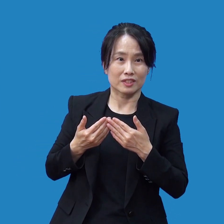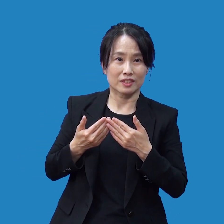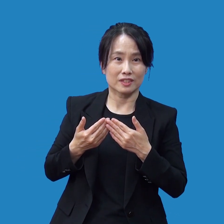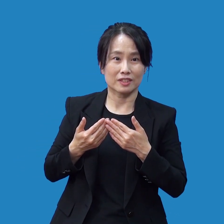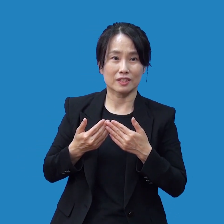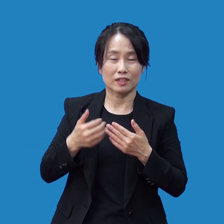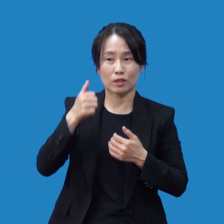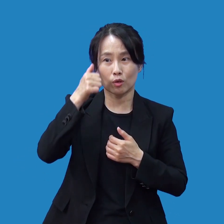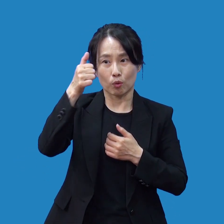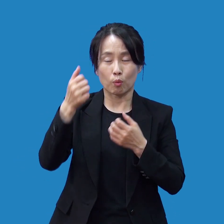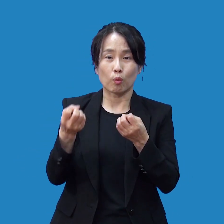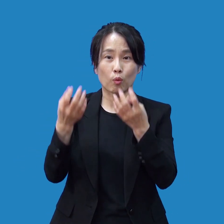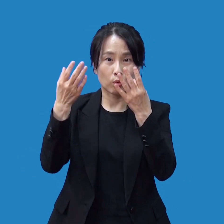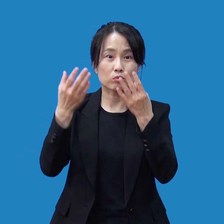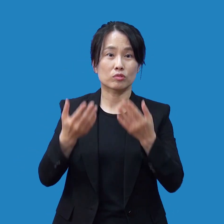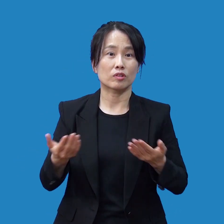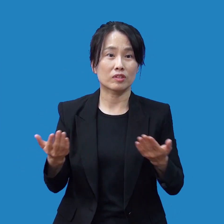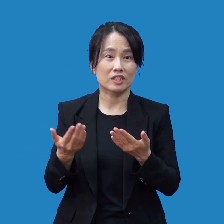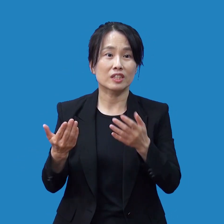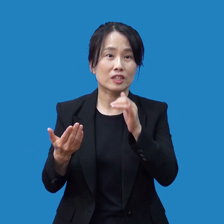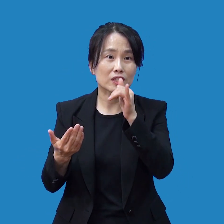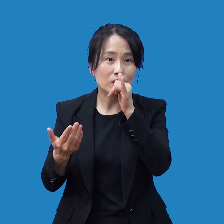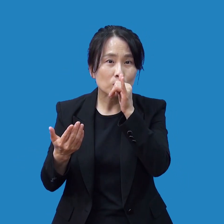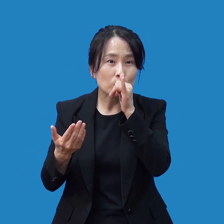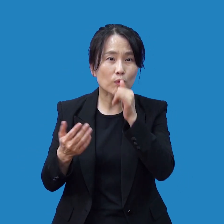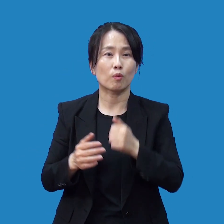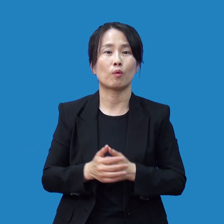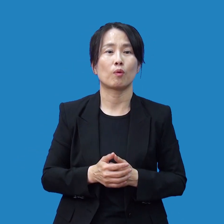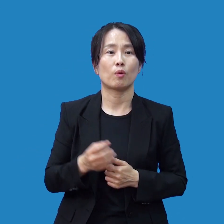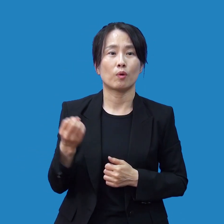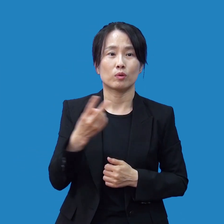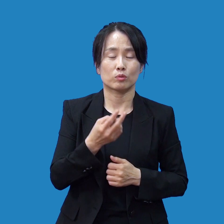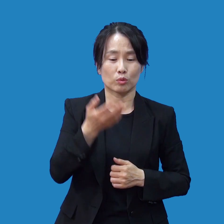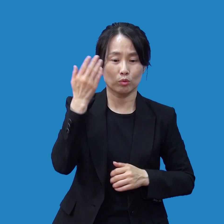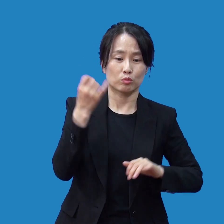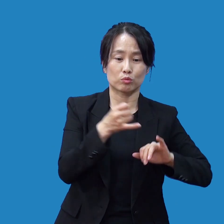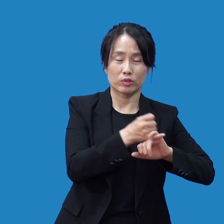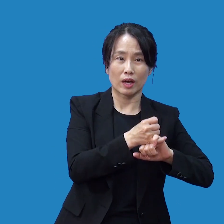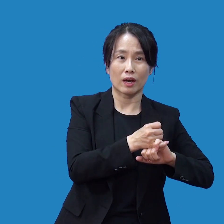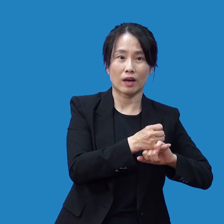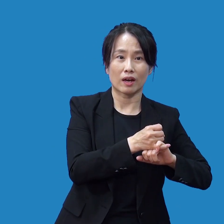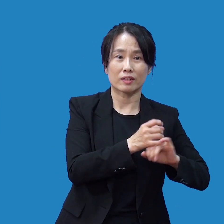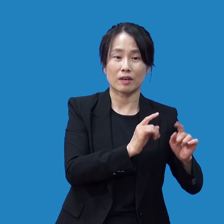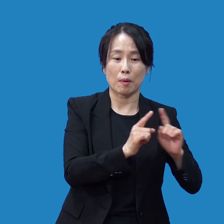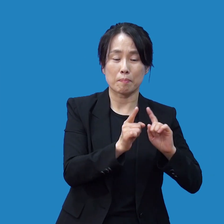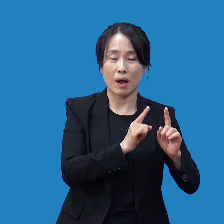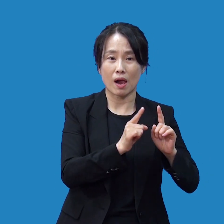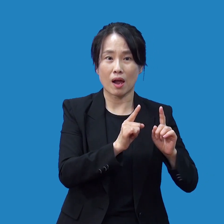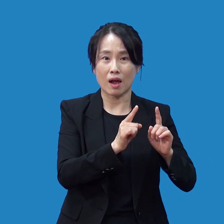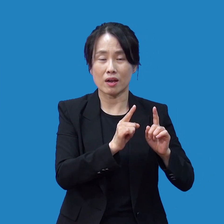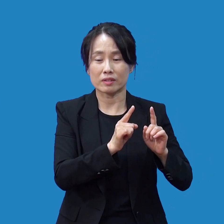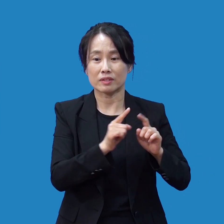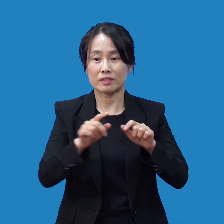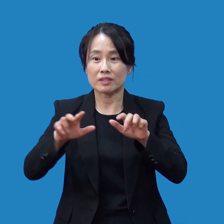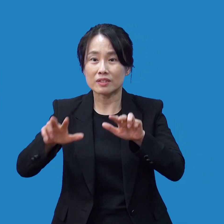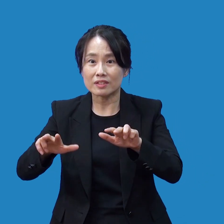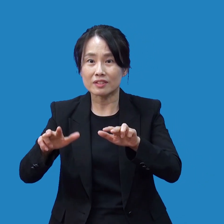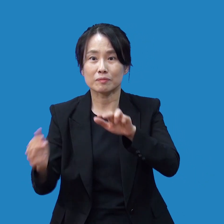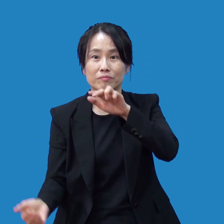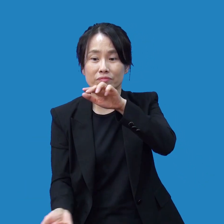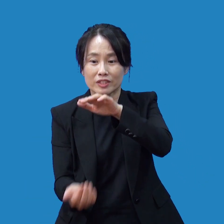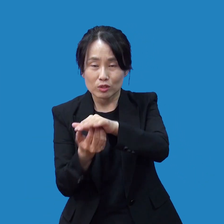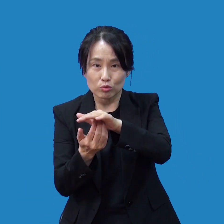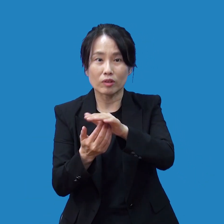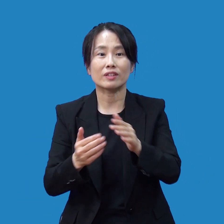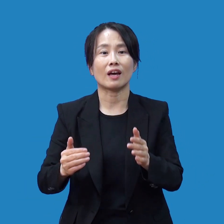일어난 오순절 사건, 그리고 시간적으로 구약에서부터 쭉 이어오던 그 예언이 성취되었다. 이